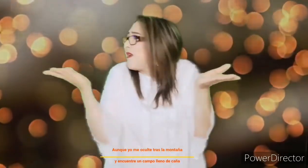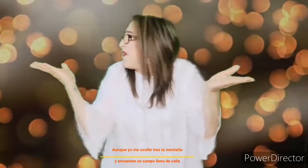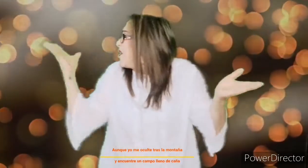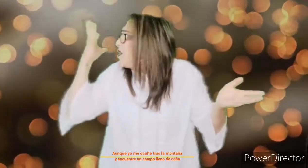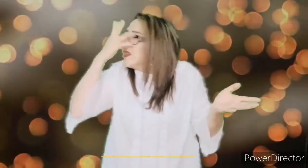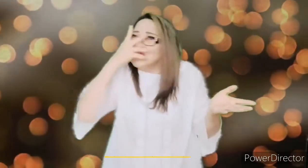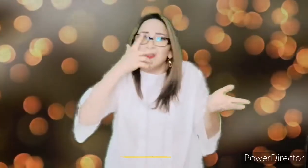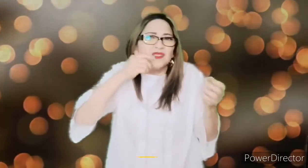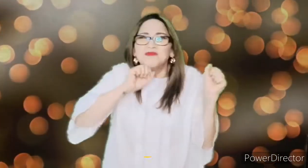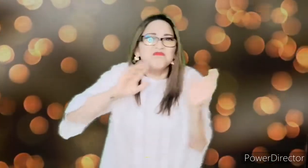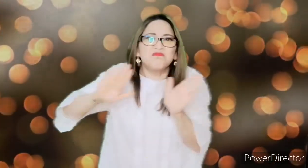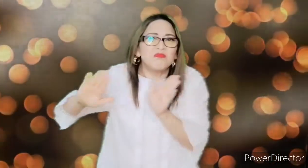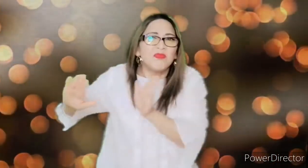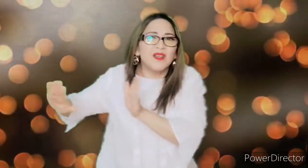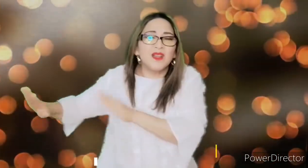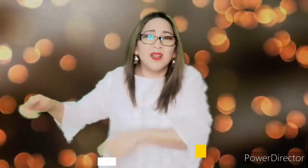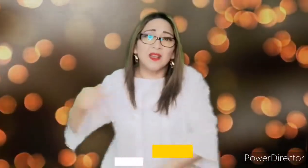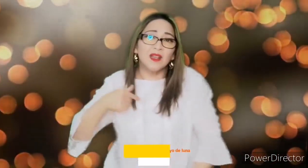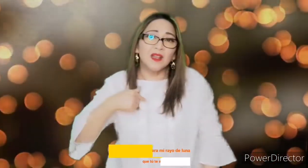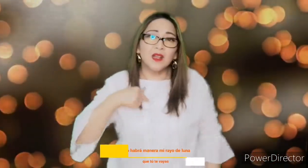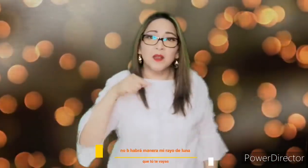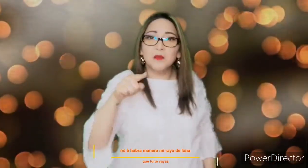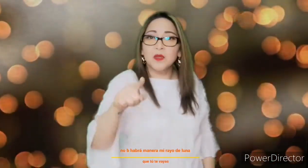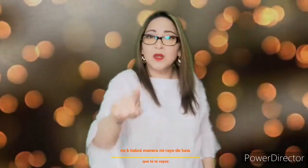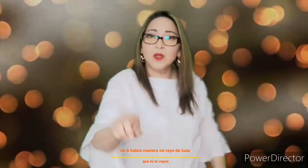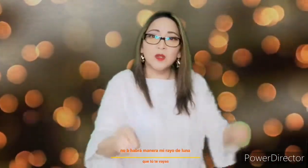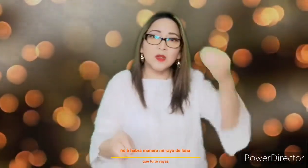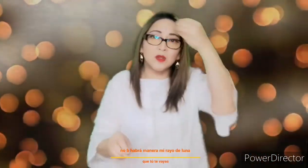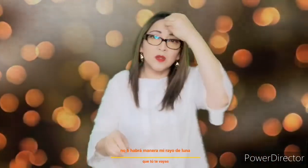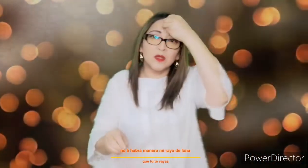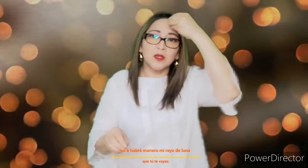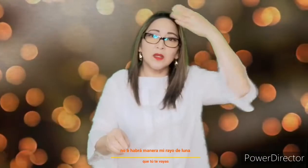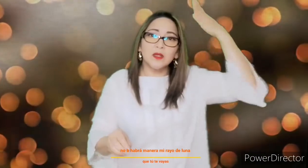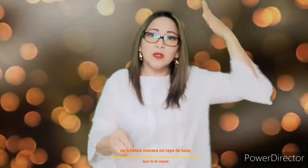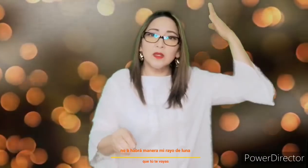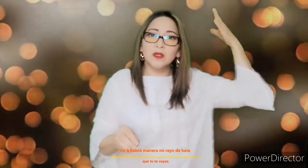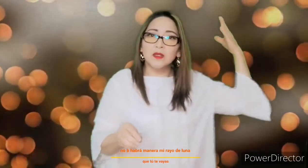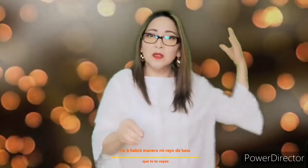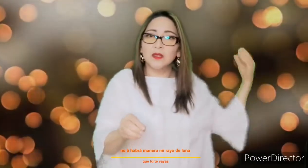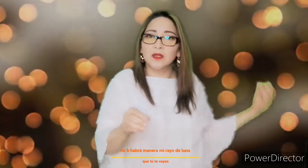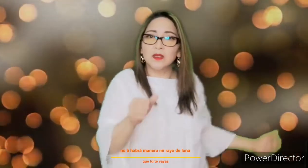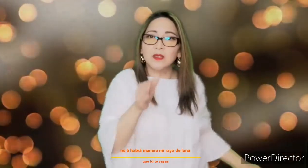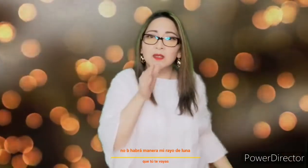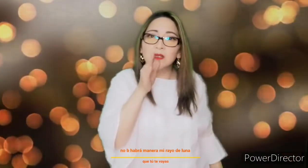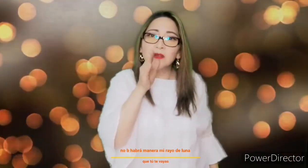de caña No habrá manera, mis rayos, la luna, que tú te vayas